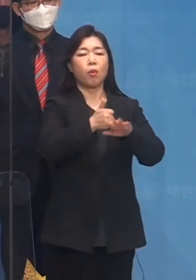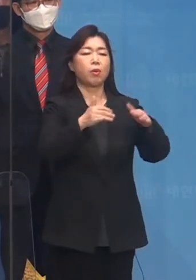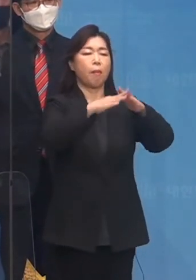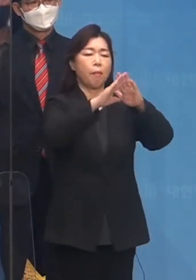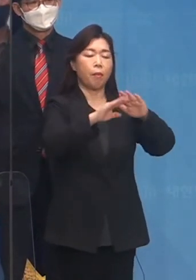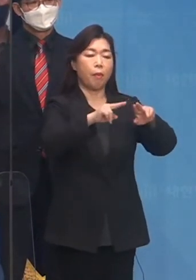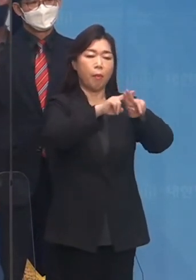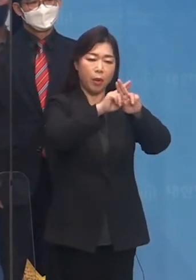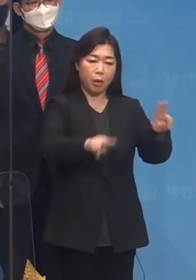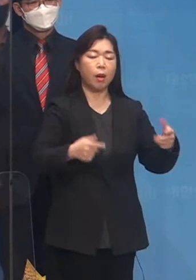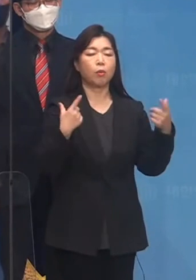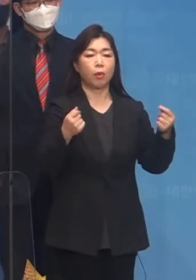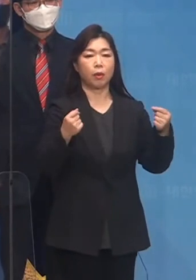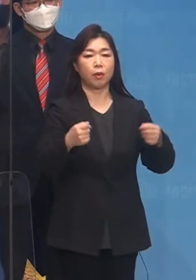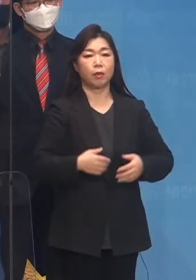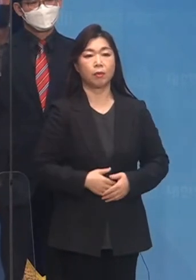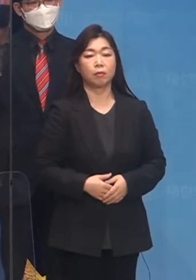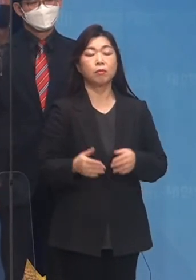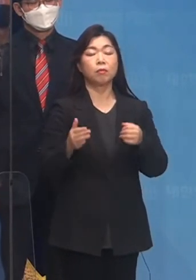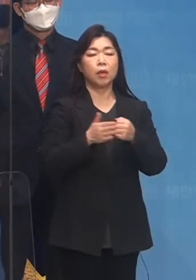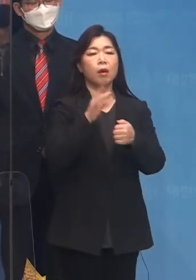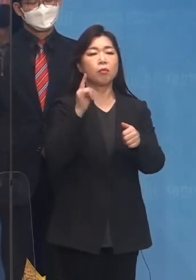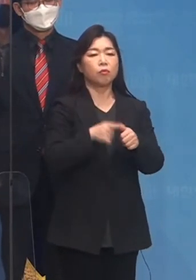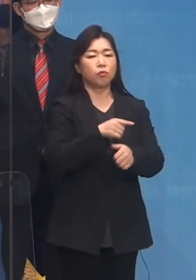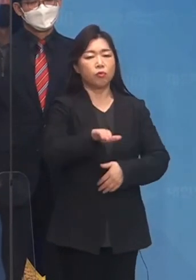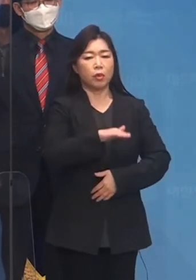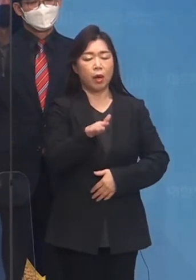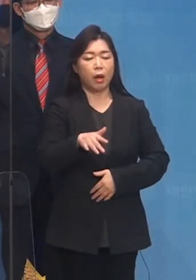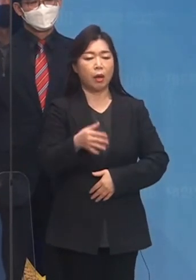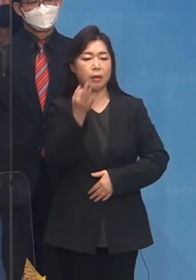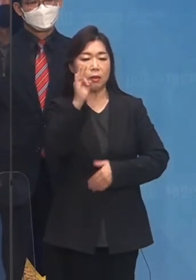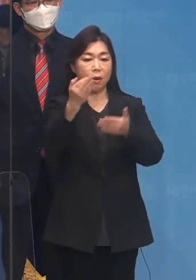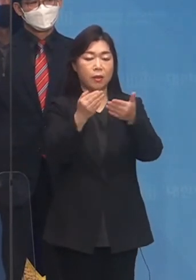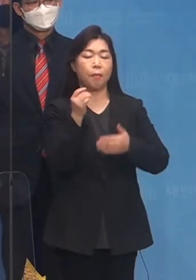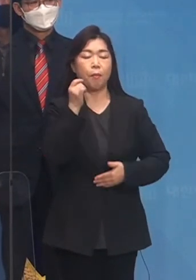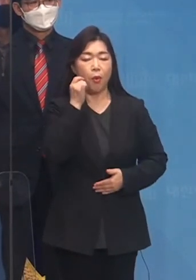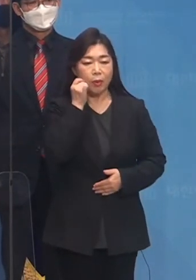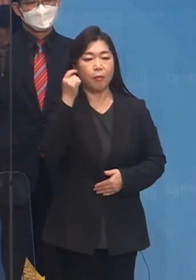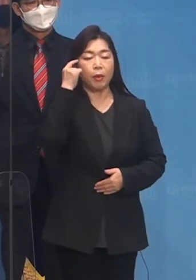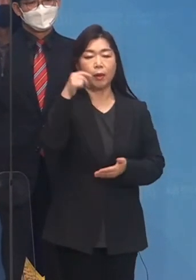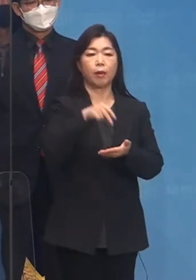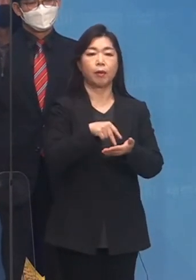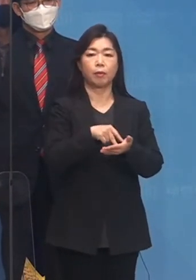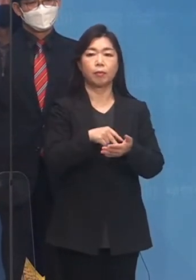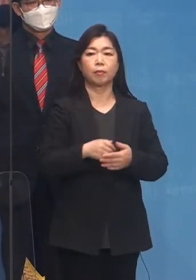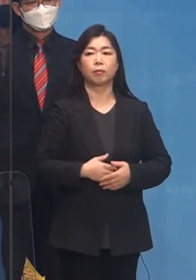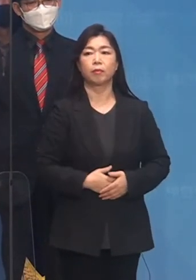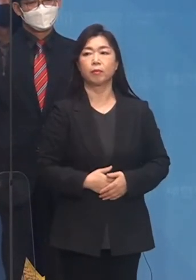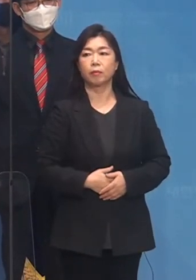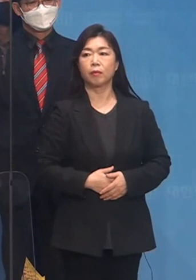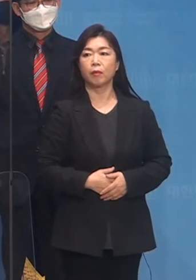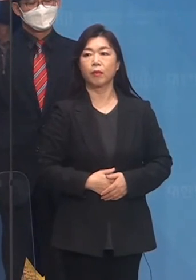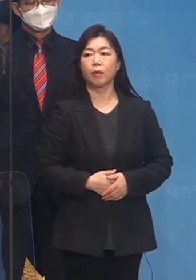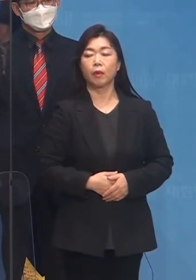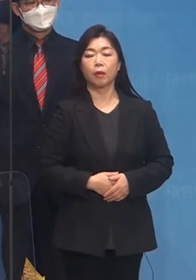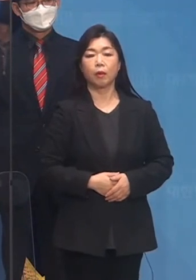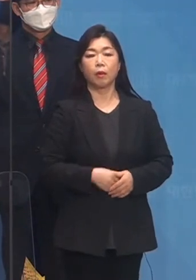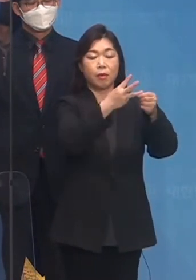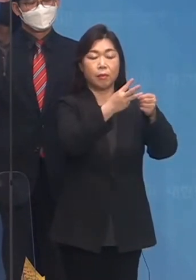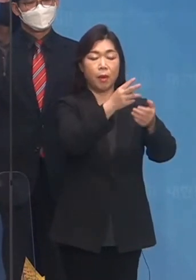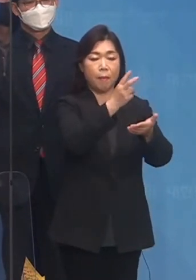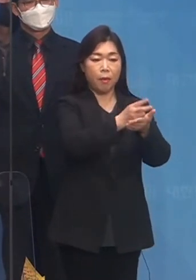똑같이 연결이 되는 겁니다. 그래서 이거는 우리가 도저히 받아들일 수 없다는 생각을 하고요.